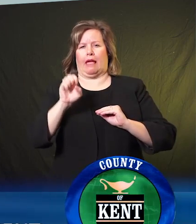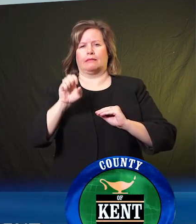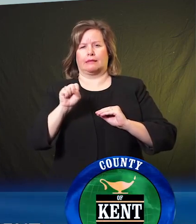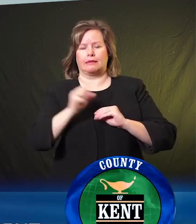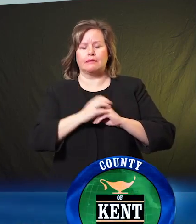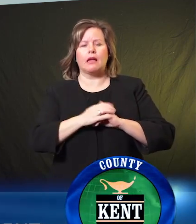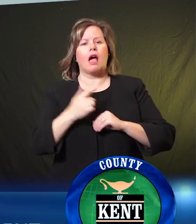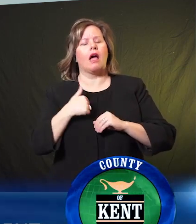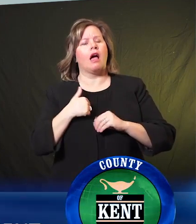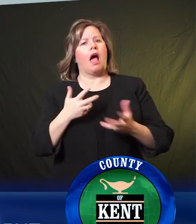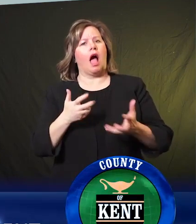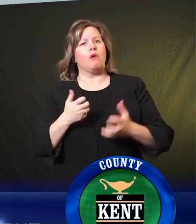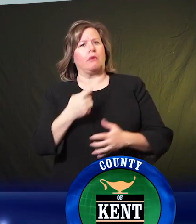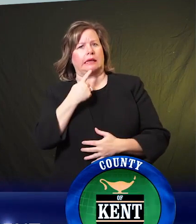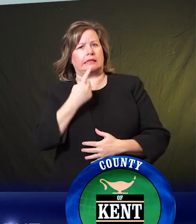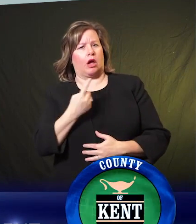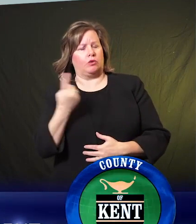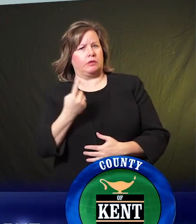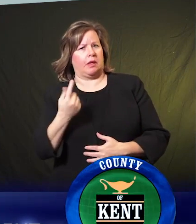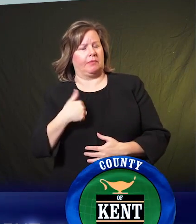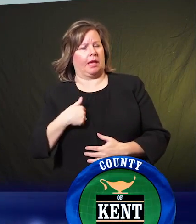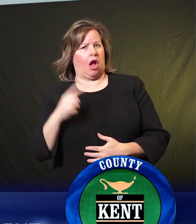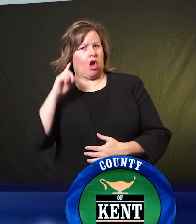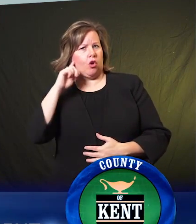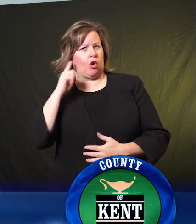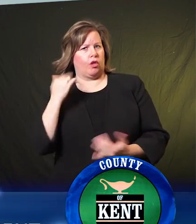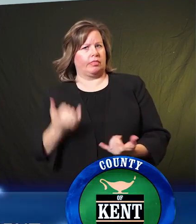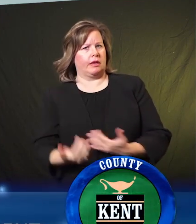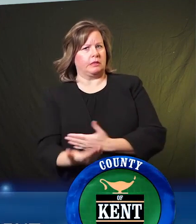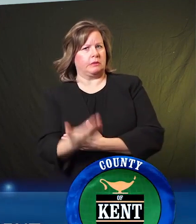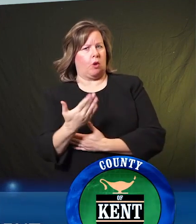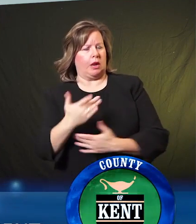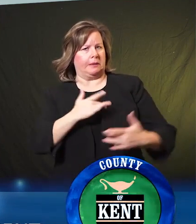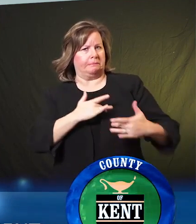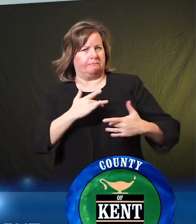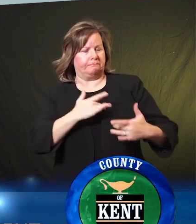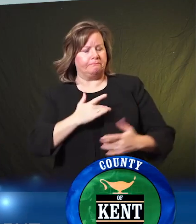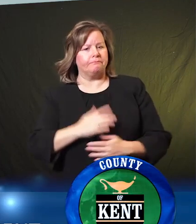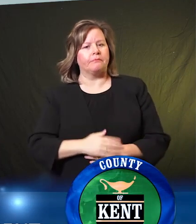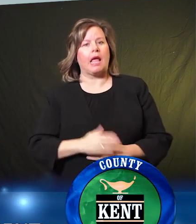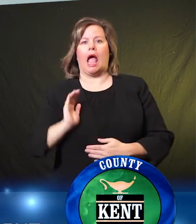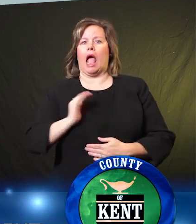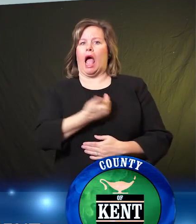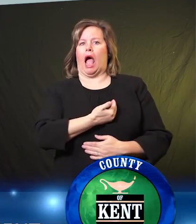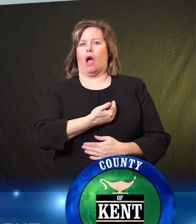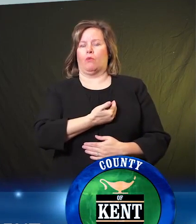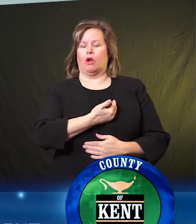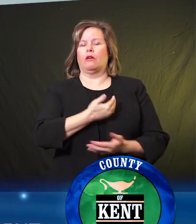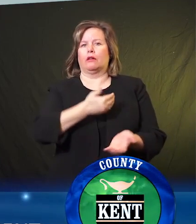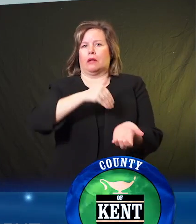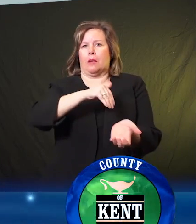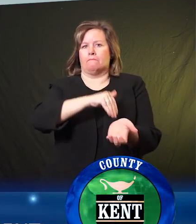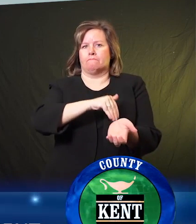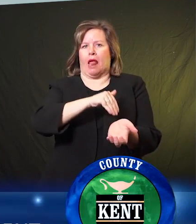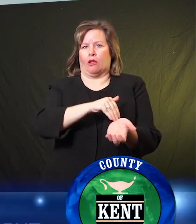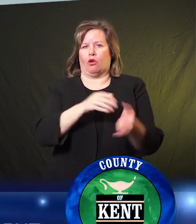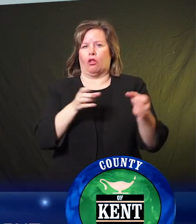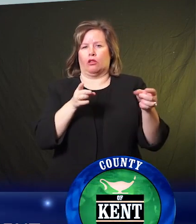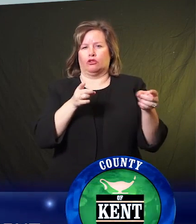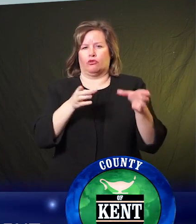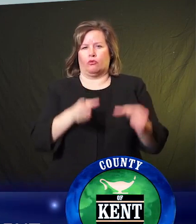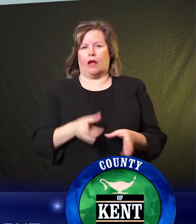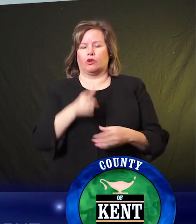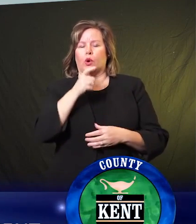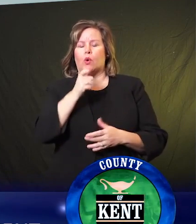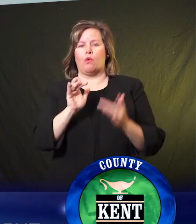que hoy que me preocupa esta mañana nuestro director médico me ha estado en contacto con los hospitales de forma continua y